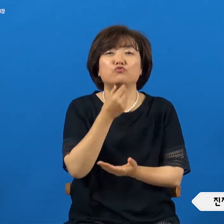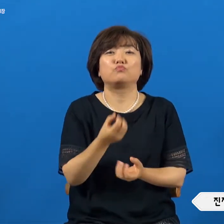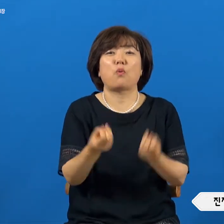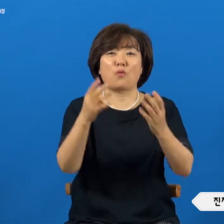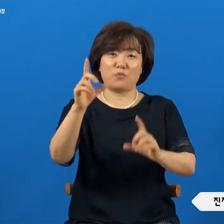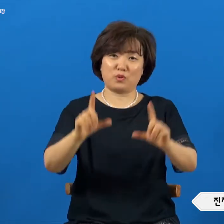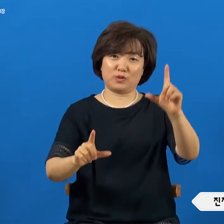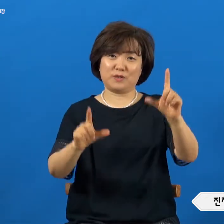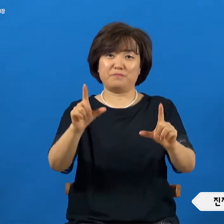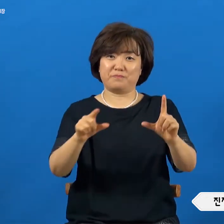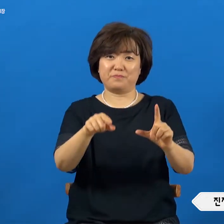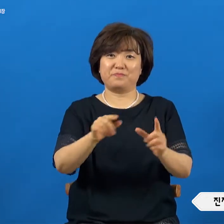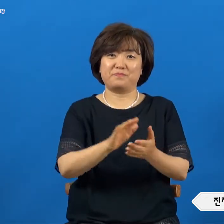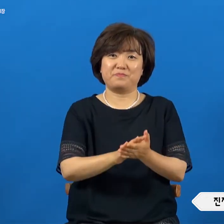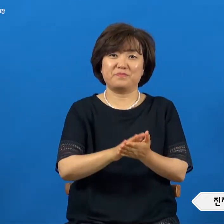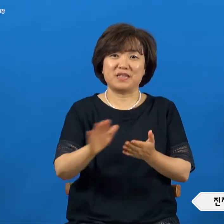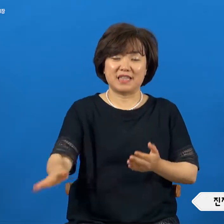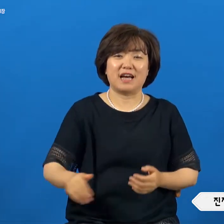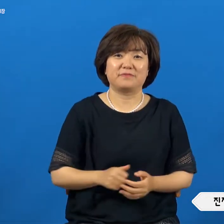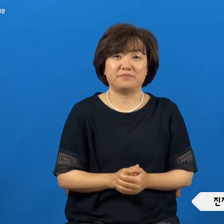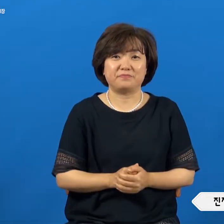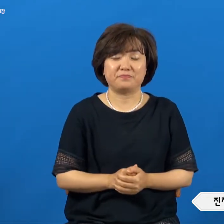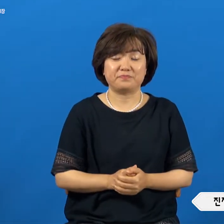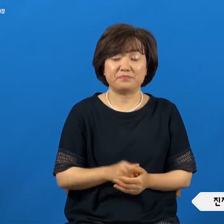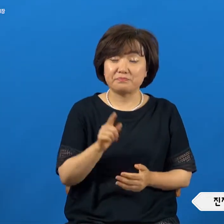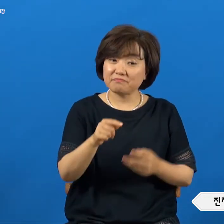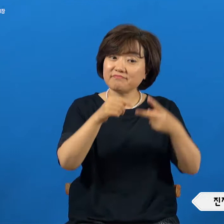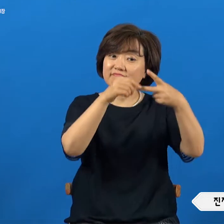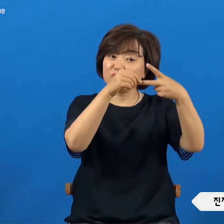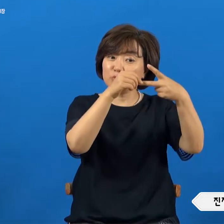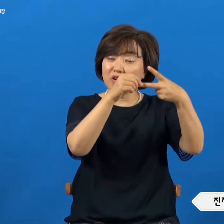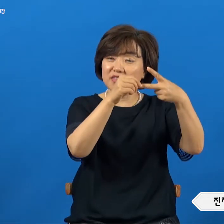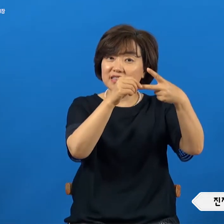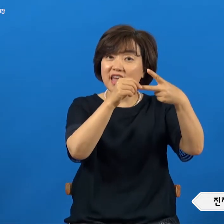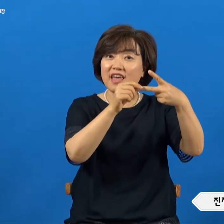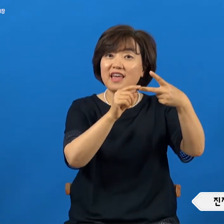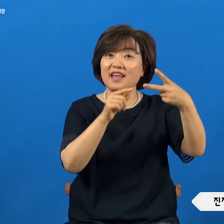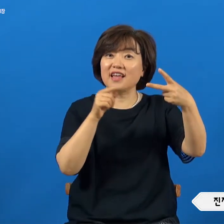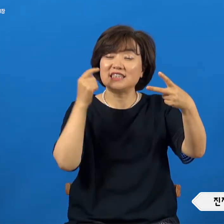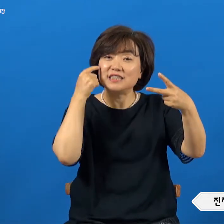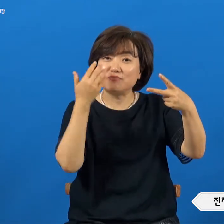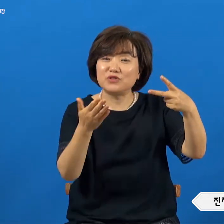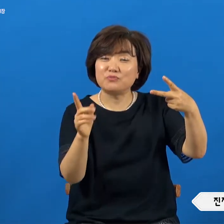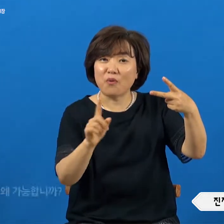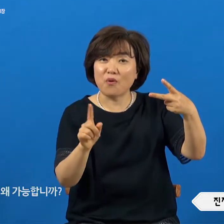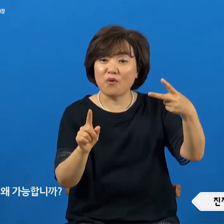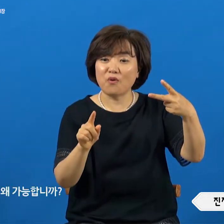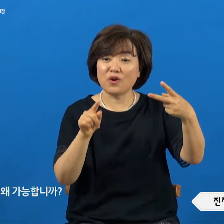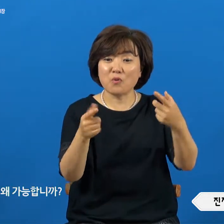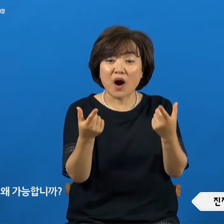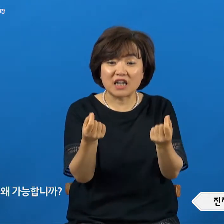말씀하십니다. 그렇다면 우리는 두 번째 질문을 던져봅니다. 이런